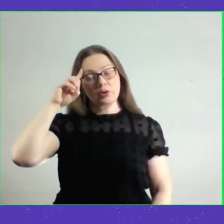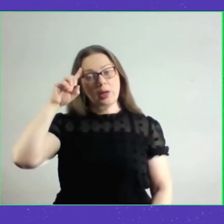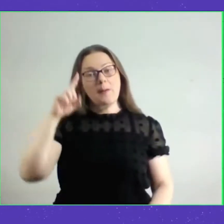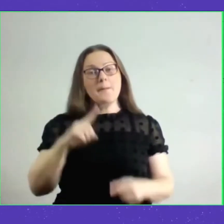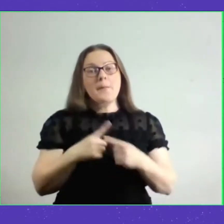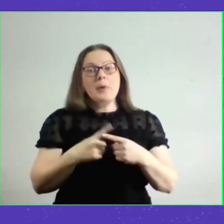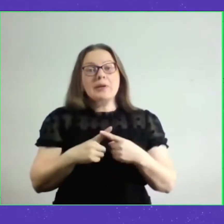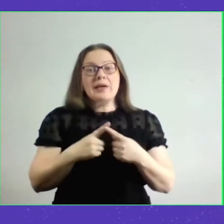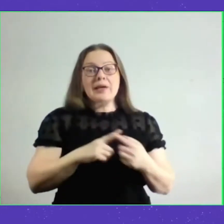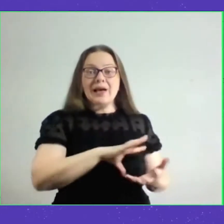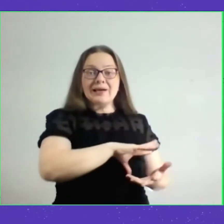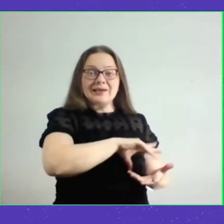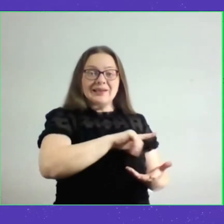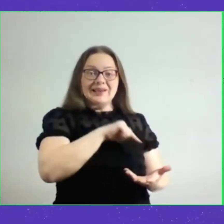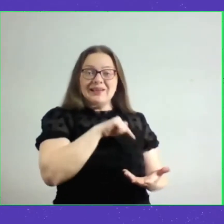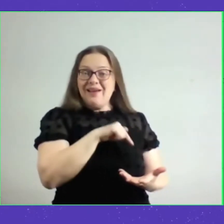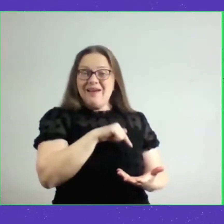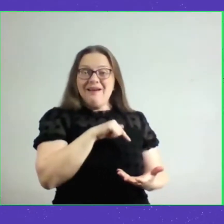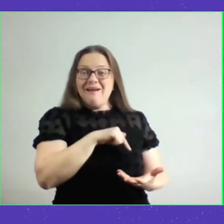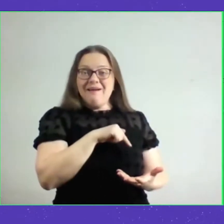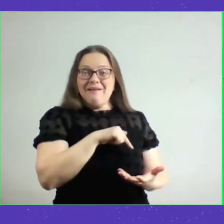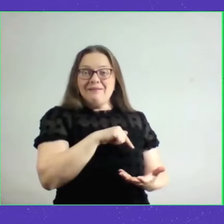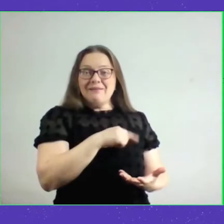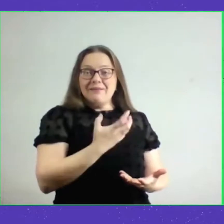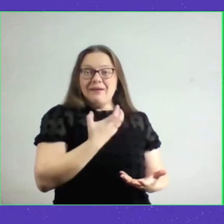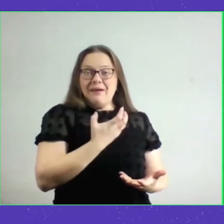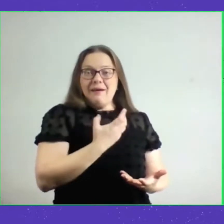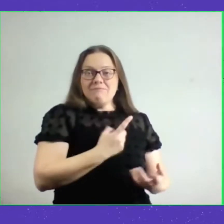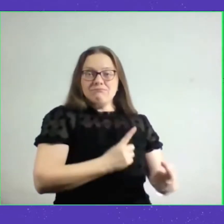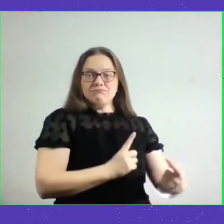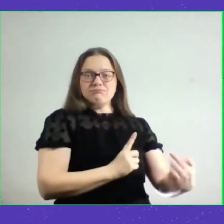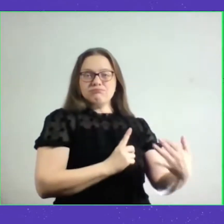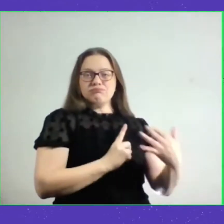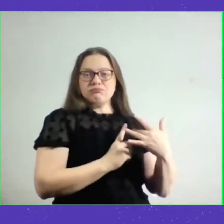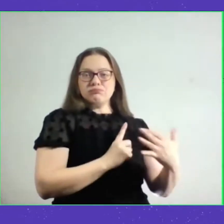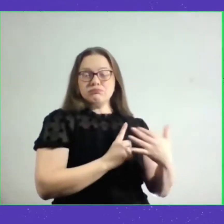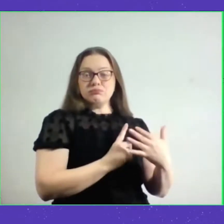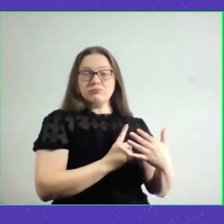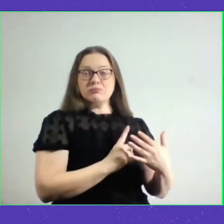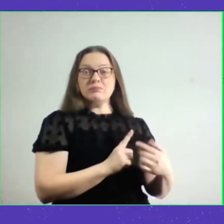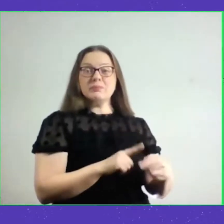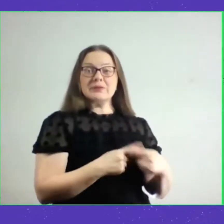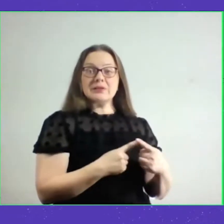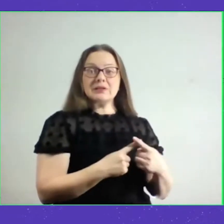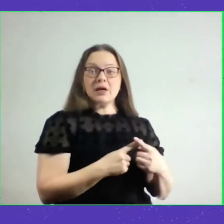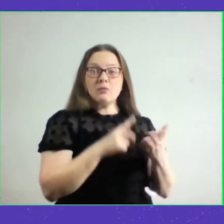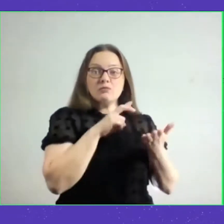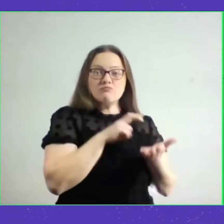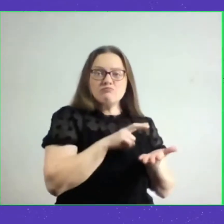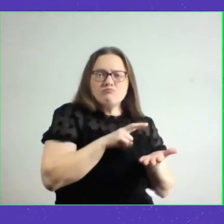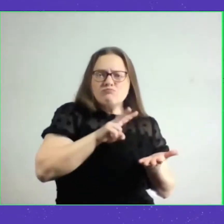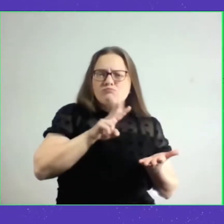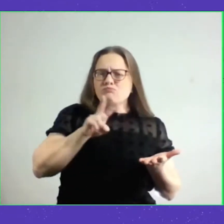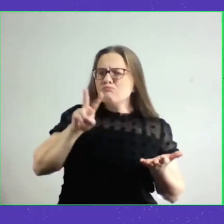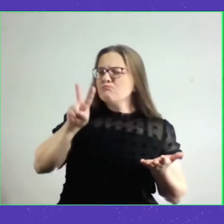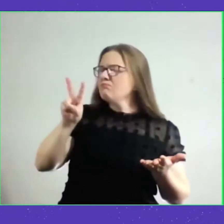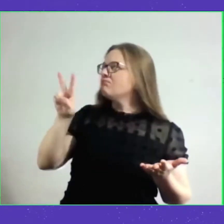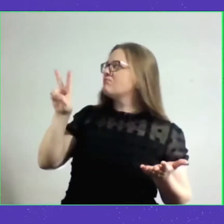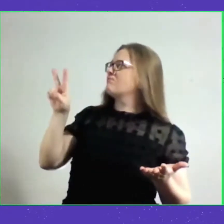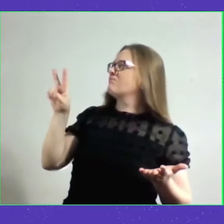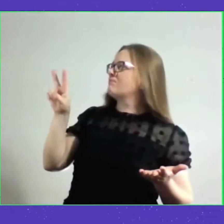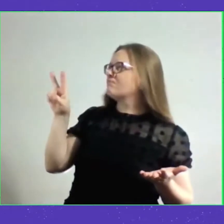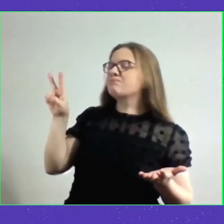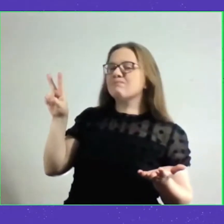terra. Precisamos, aos poucos, nos desprender daqui. O Senhor precisa nos desarraigar da terra para que nós